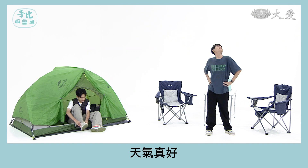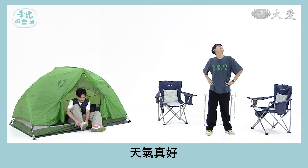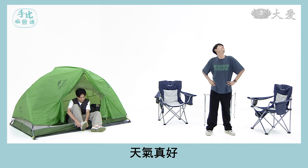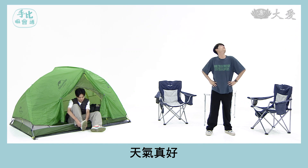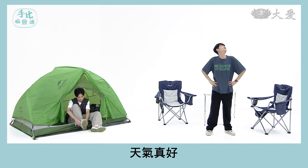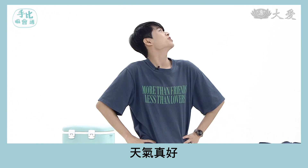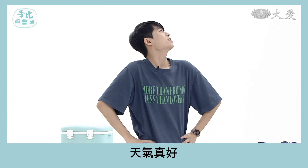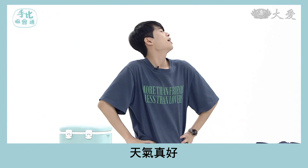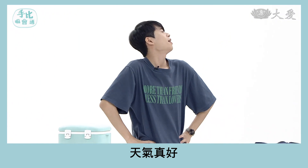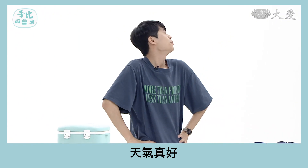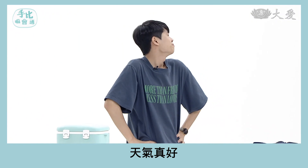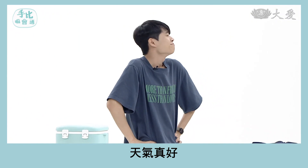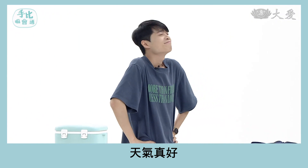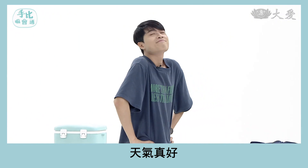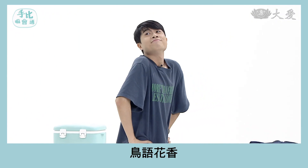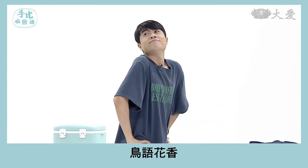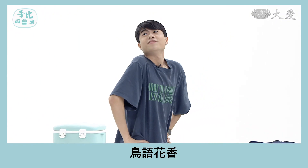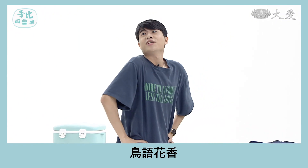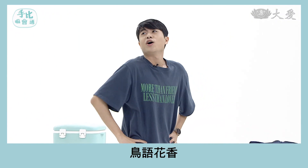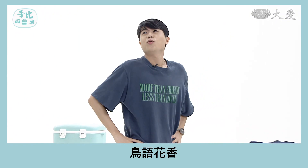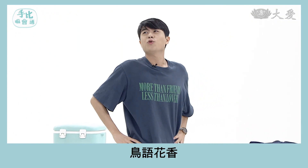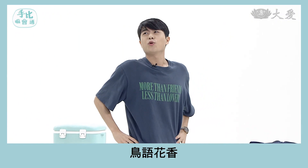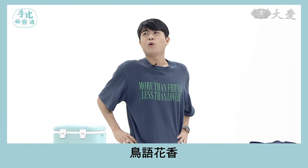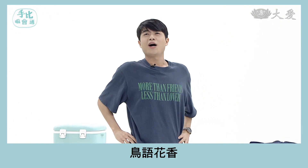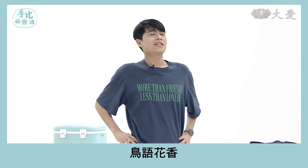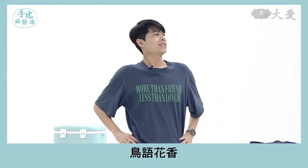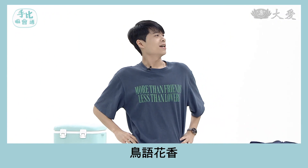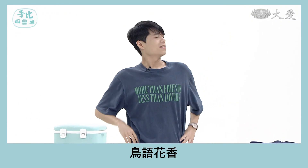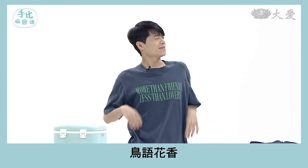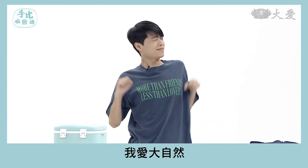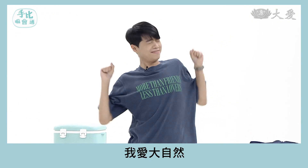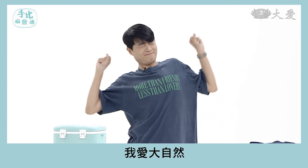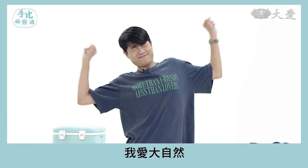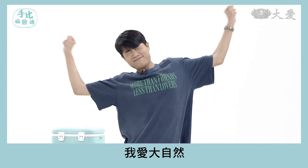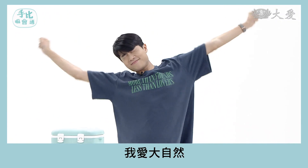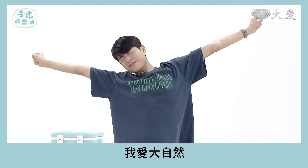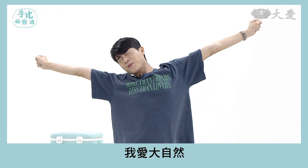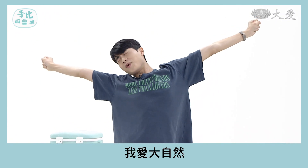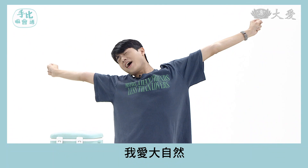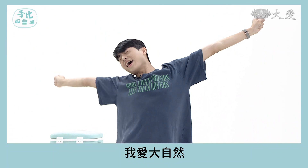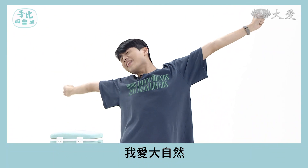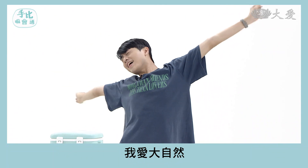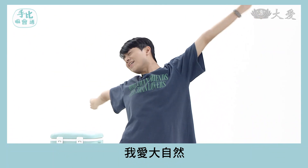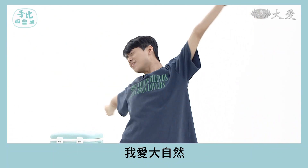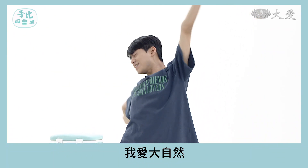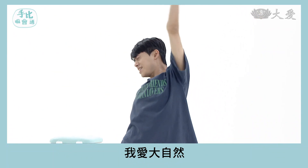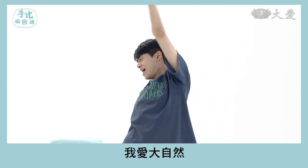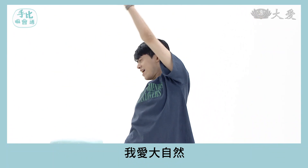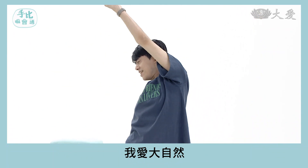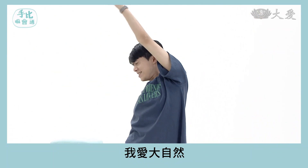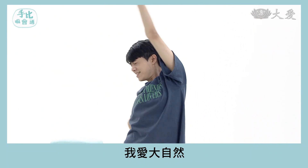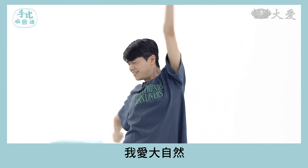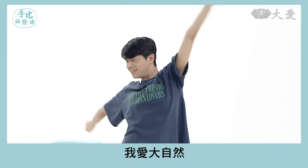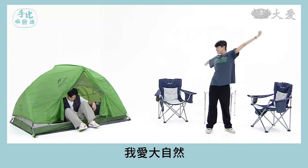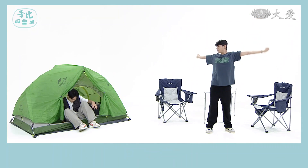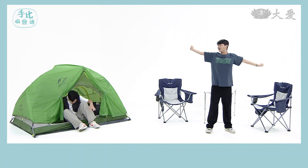天气真好，鸟语花香。 我爱大自然。